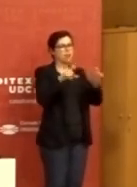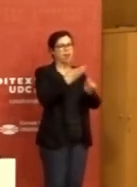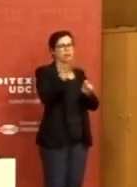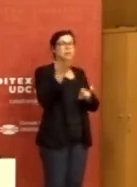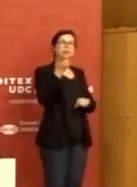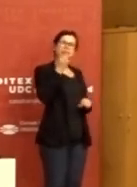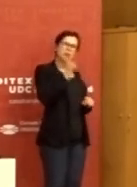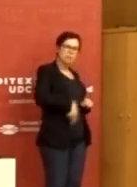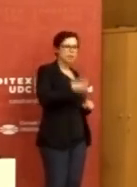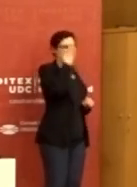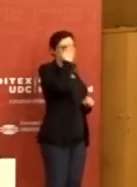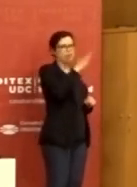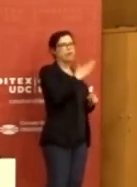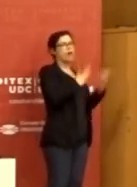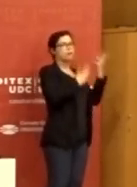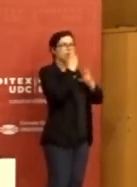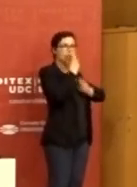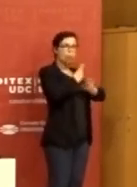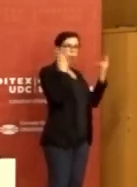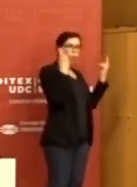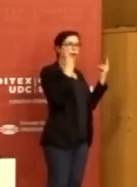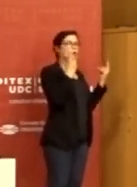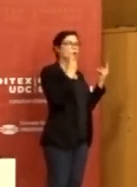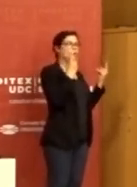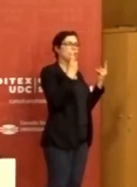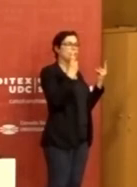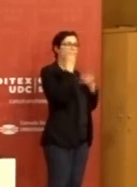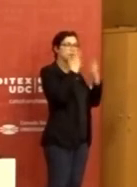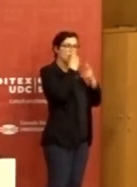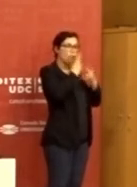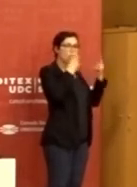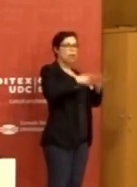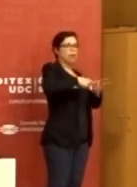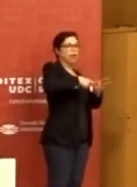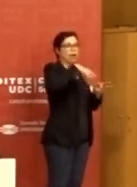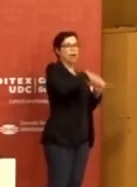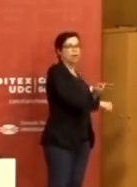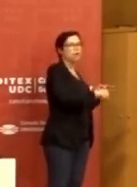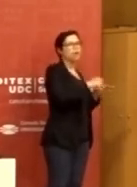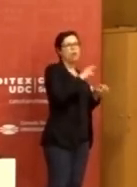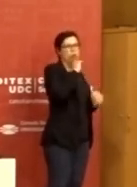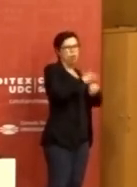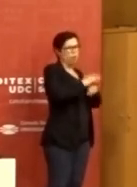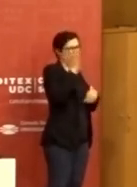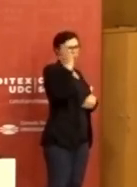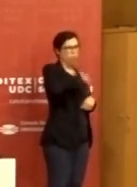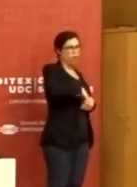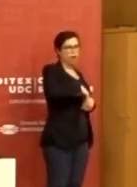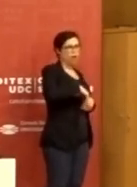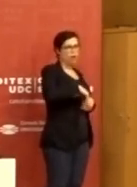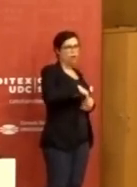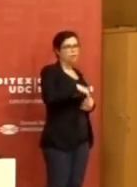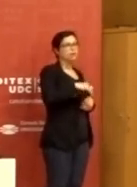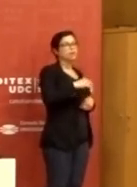las administraciones públicas, la reserva que tienen para el empleo público, no se está cumpliendo. y no solo en